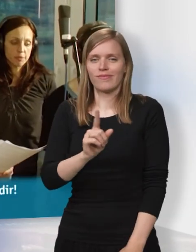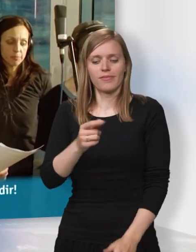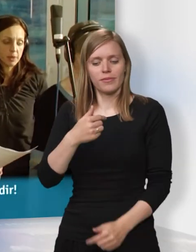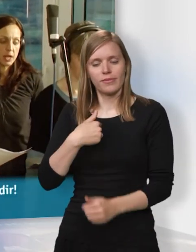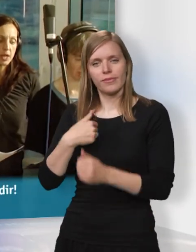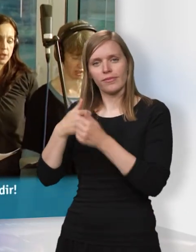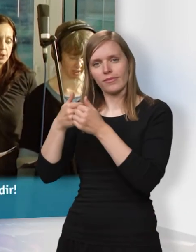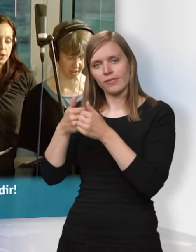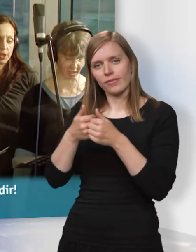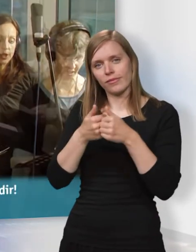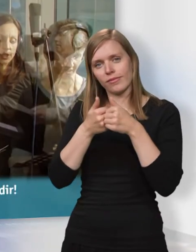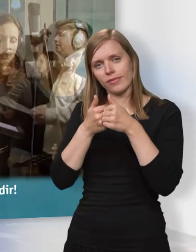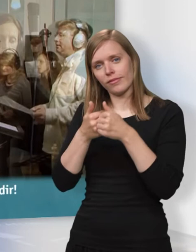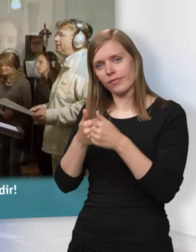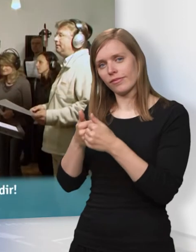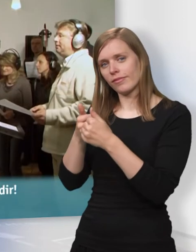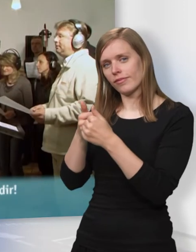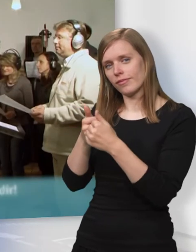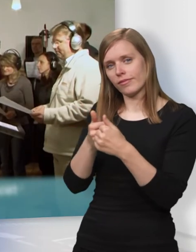Ich bin bei